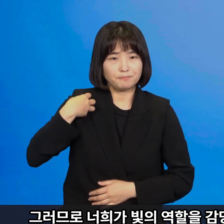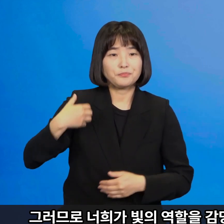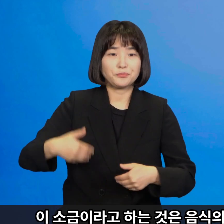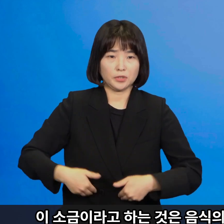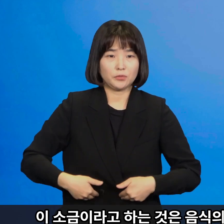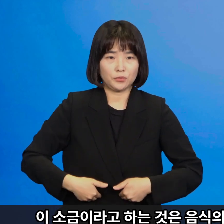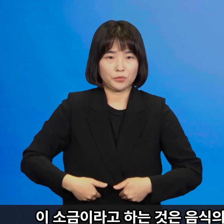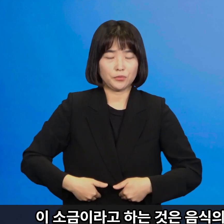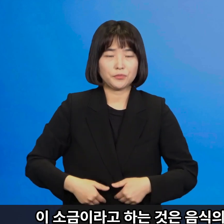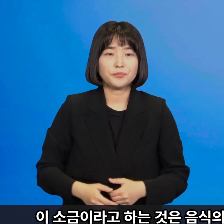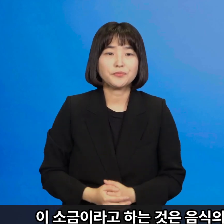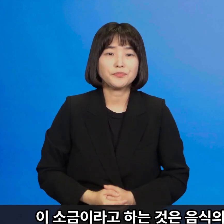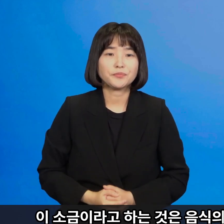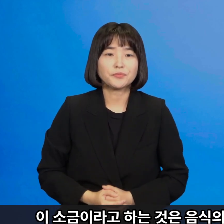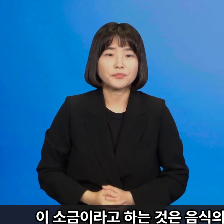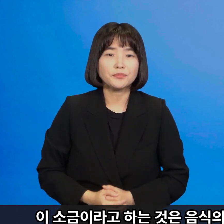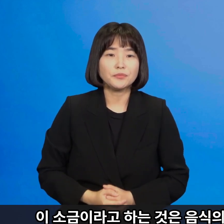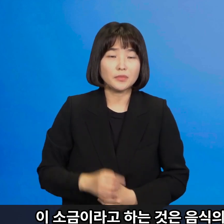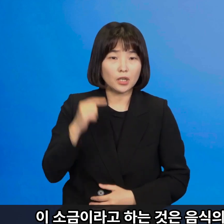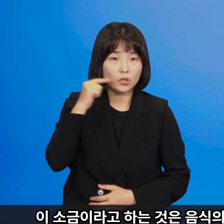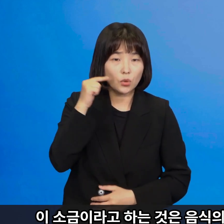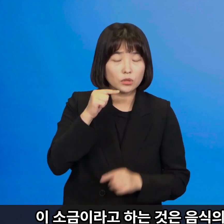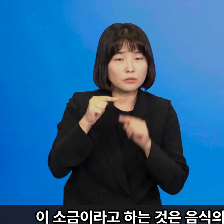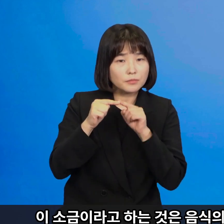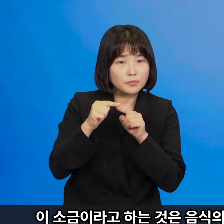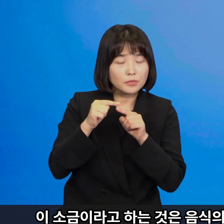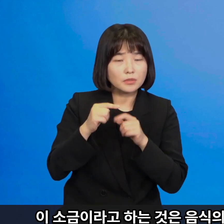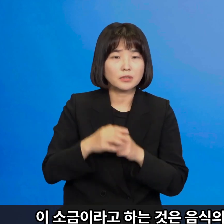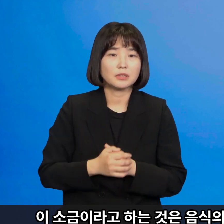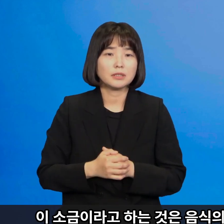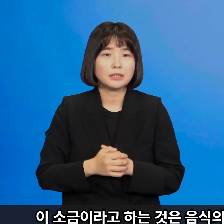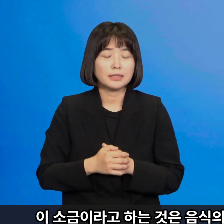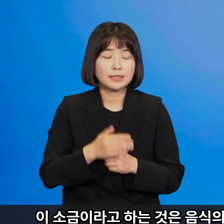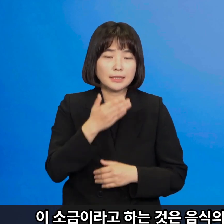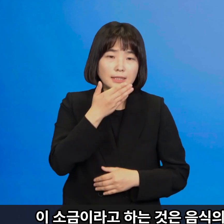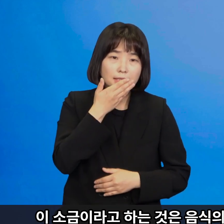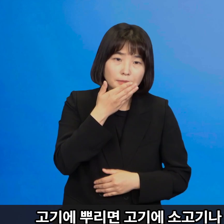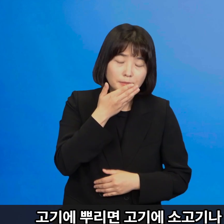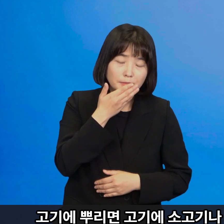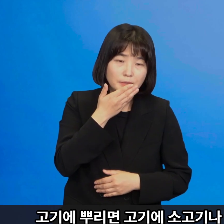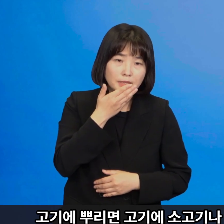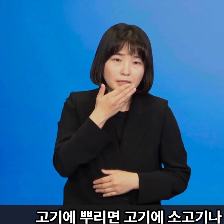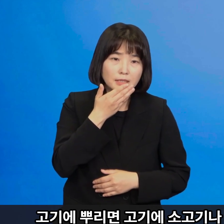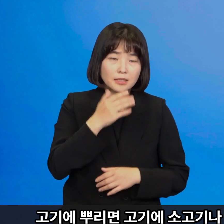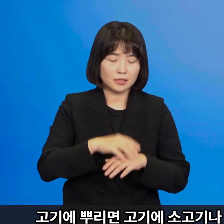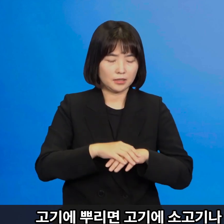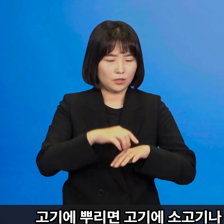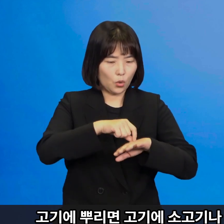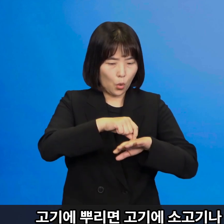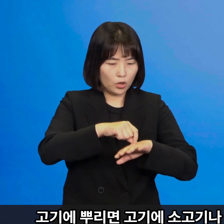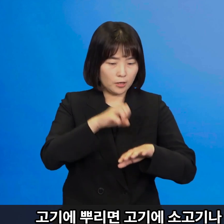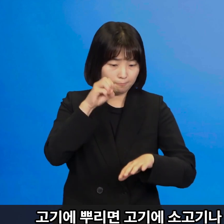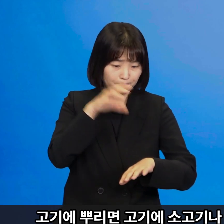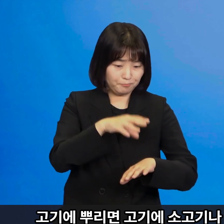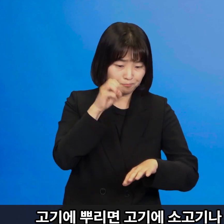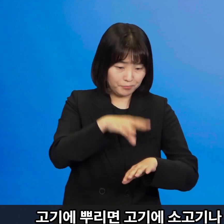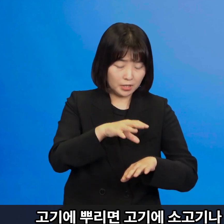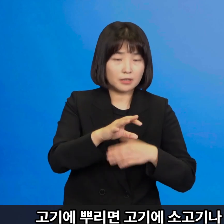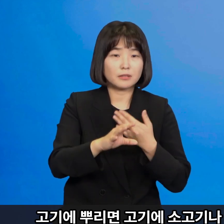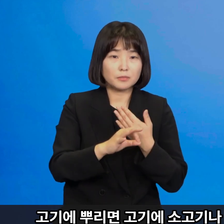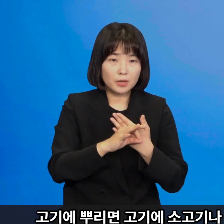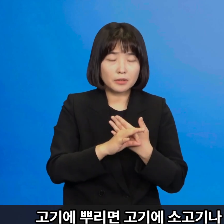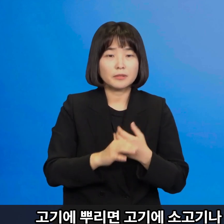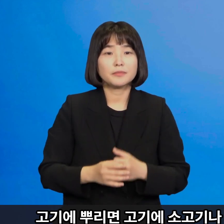있어요. 이 소금이라고 하는 것은 음식의 고유의 맛을 내주는 조미료입니다. 고기에 뿌리면 고기에,